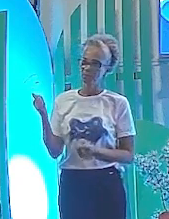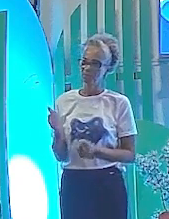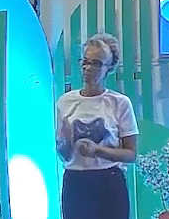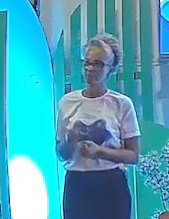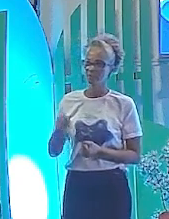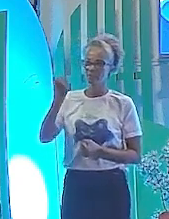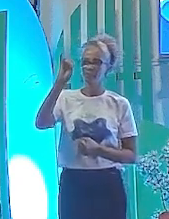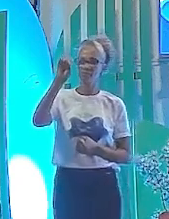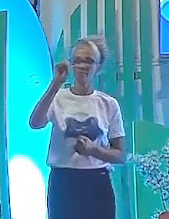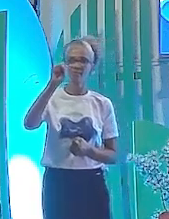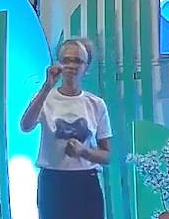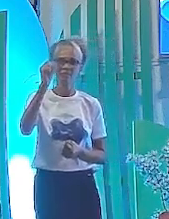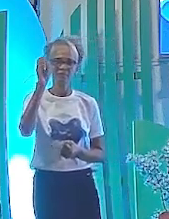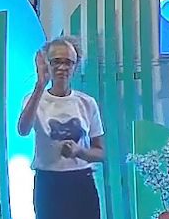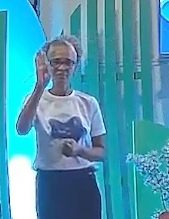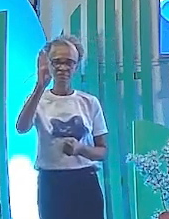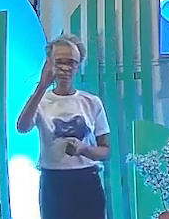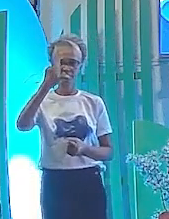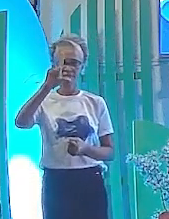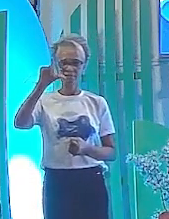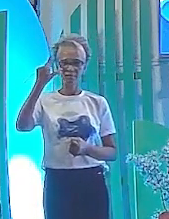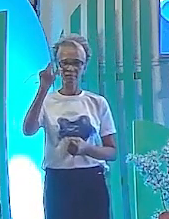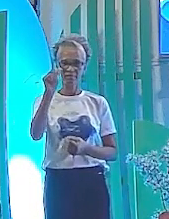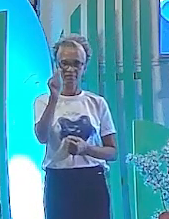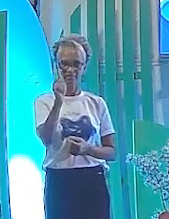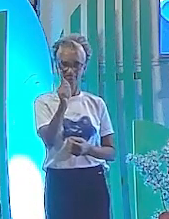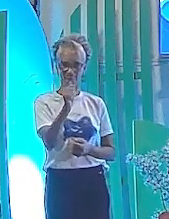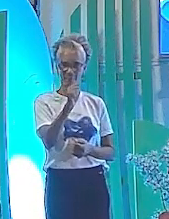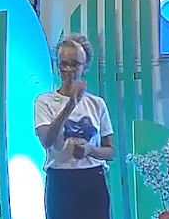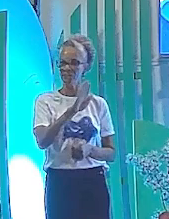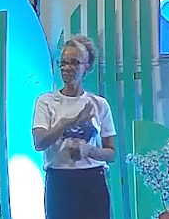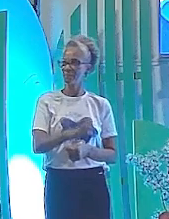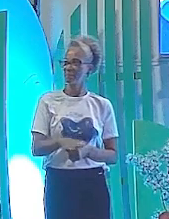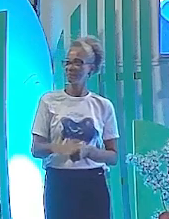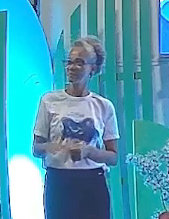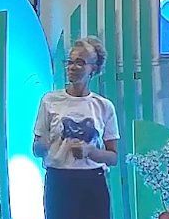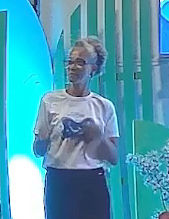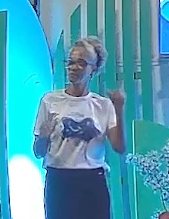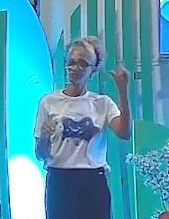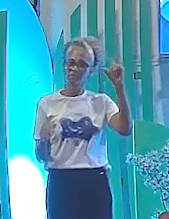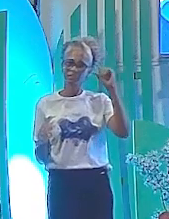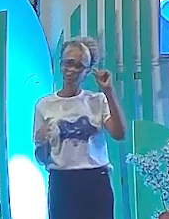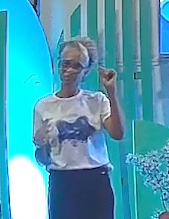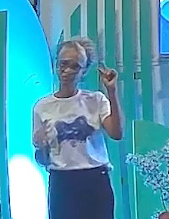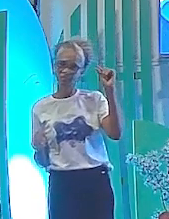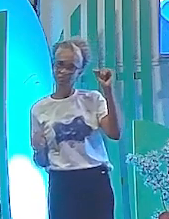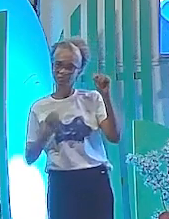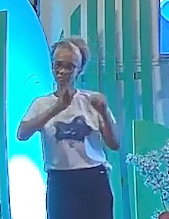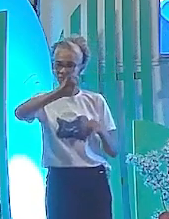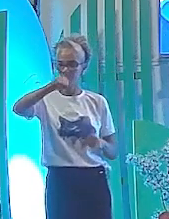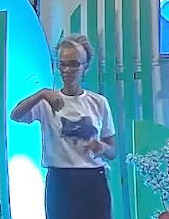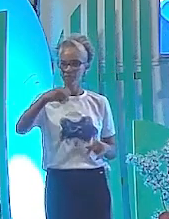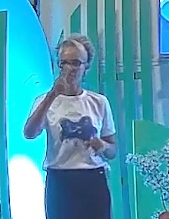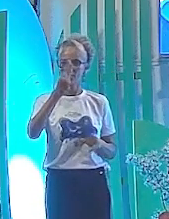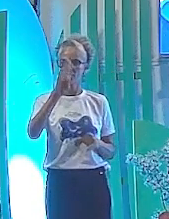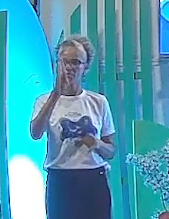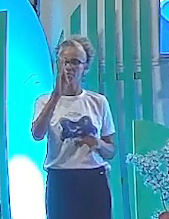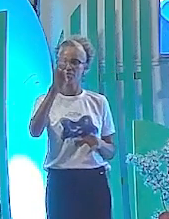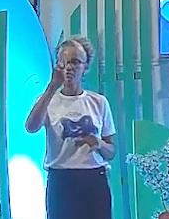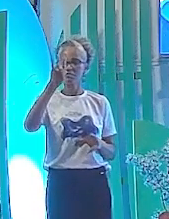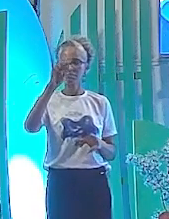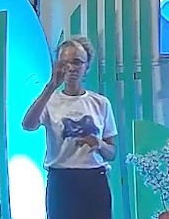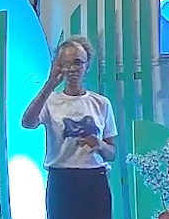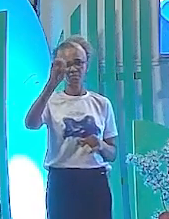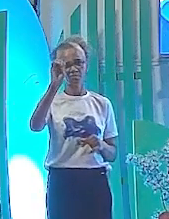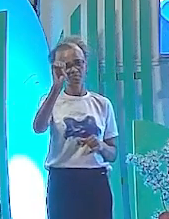Isabela, que ela é representante aqui do projeto Baleia Jubarte, que a gente queria que vocês entendessem um pouco melhor